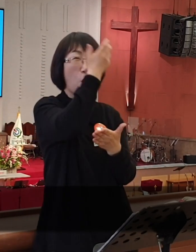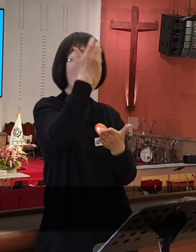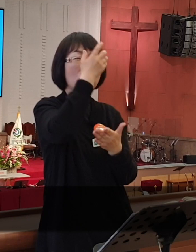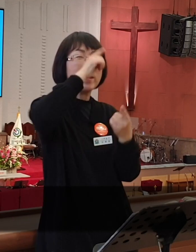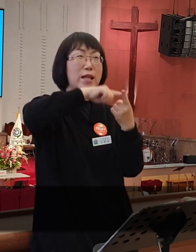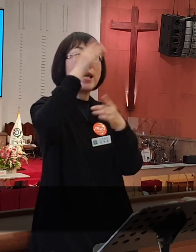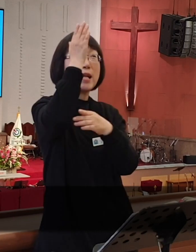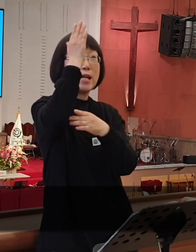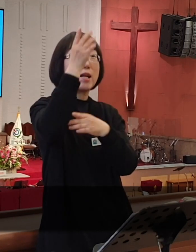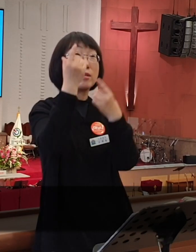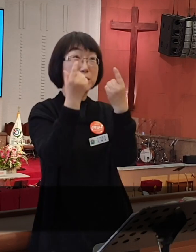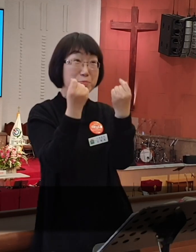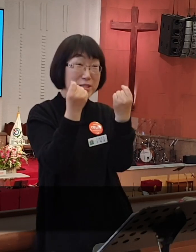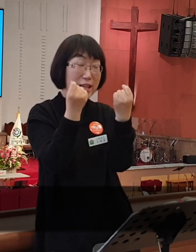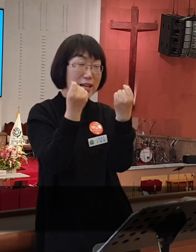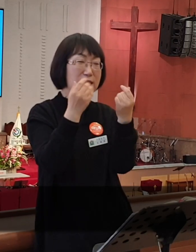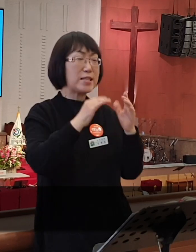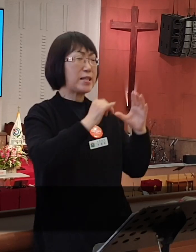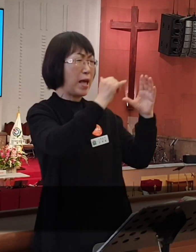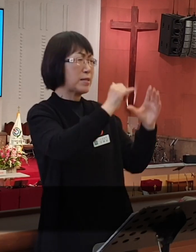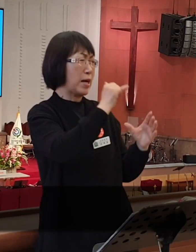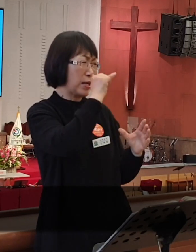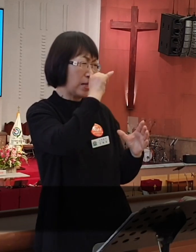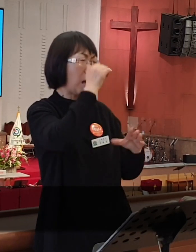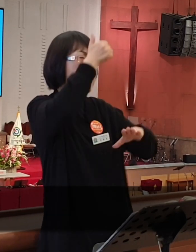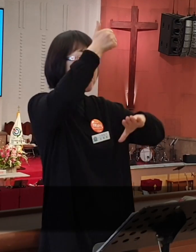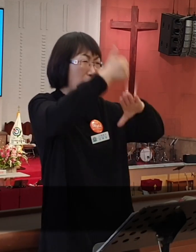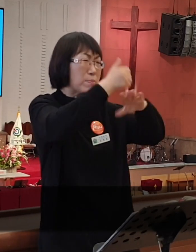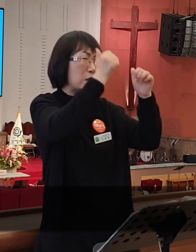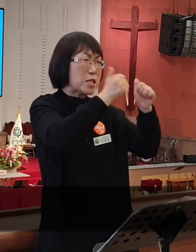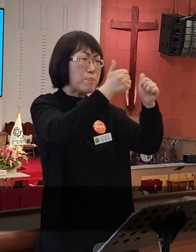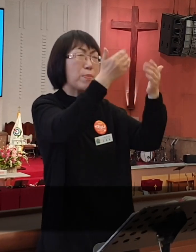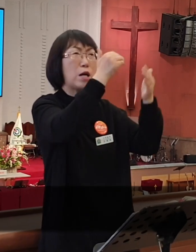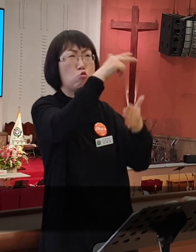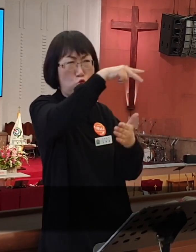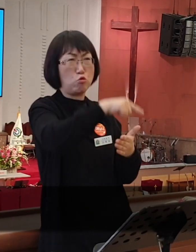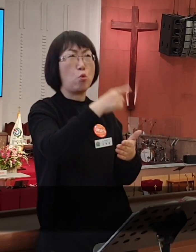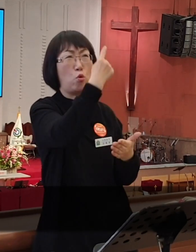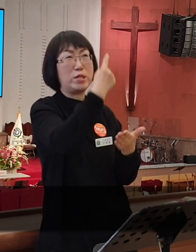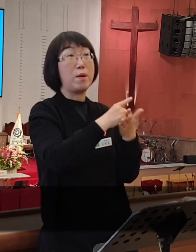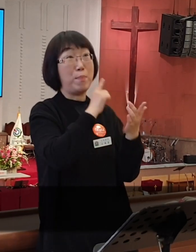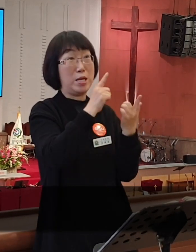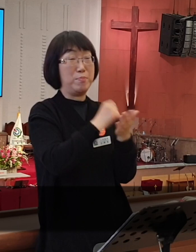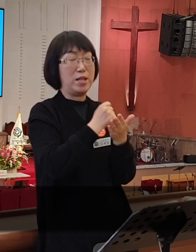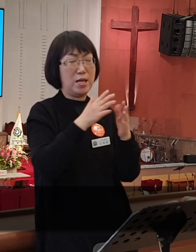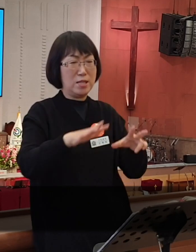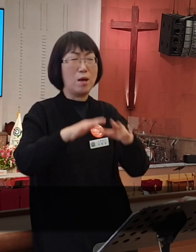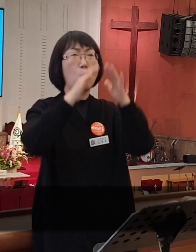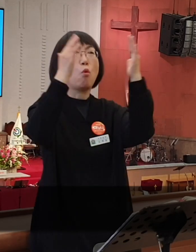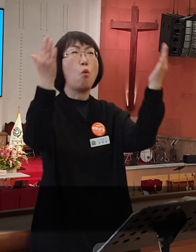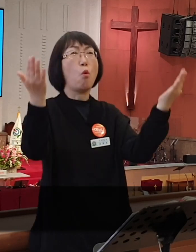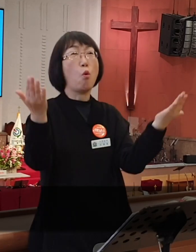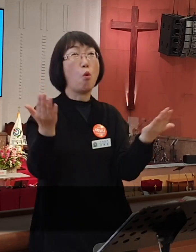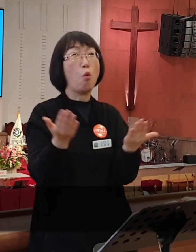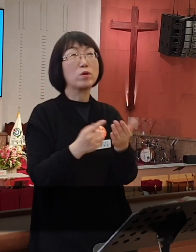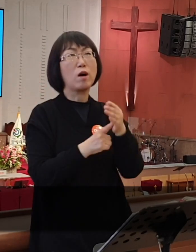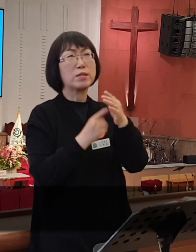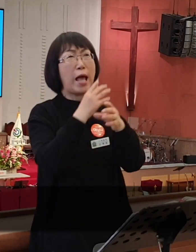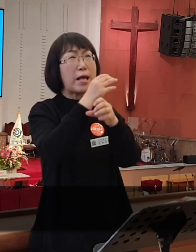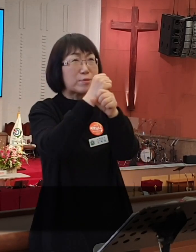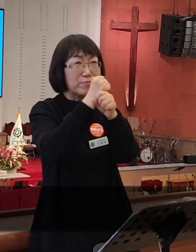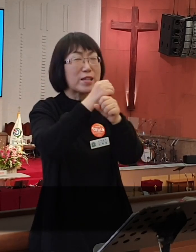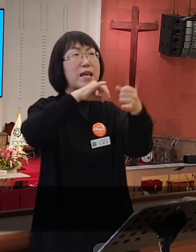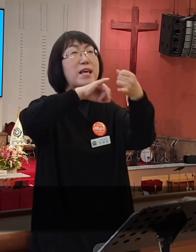성령님에 관한 이야기이기도 하고 이 세상의 끝에 심판주로 오실 이야기이기도 합니다. 하지만 이 모든 것들이 가리키는 거죠.